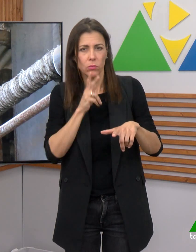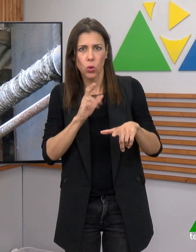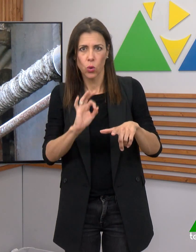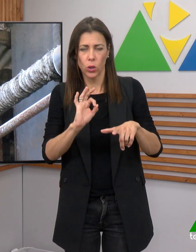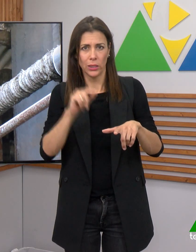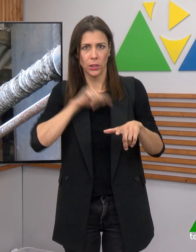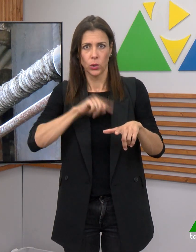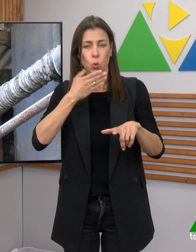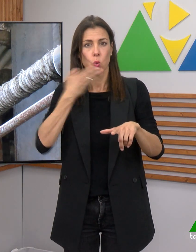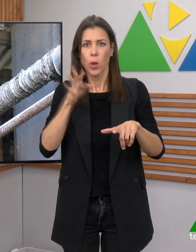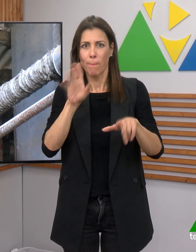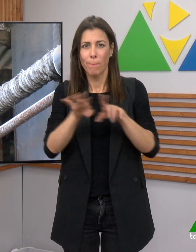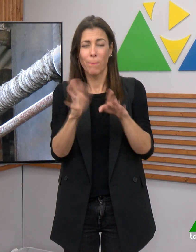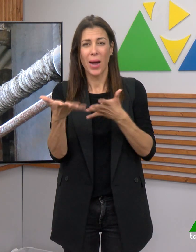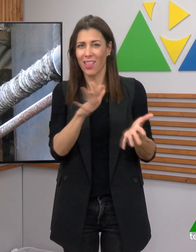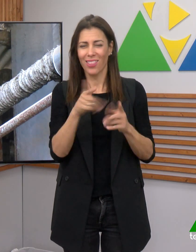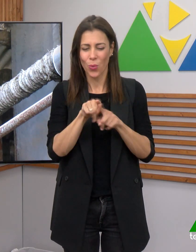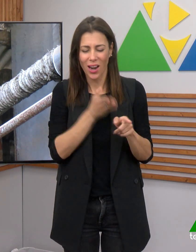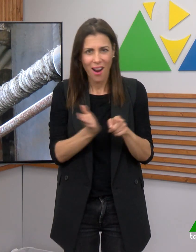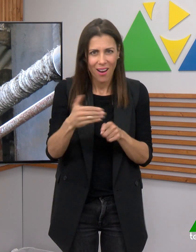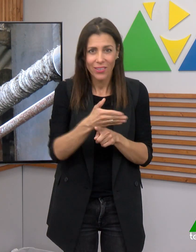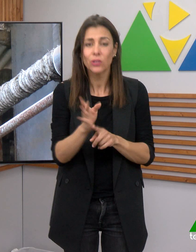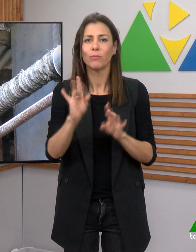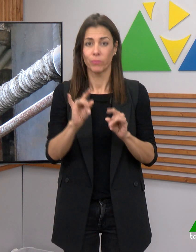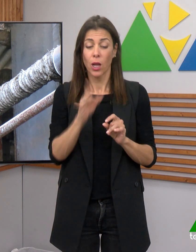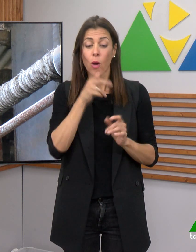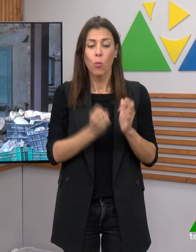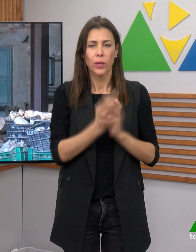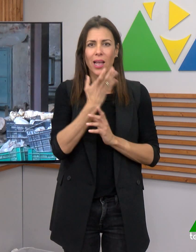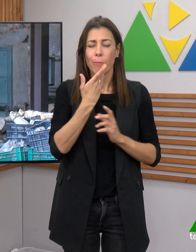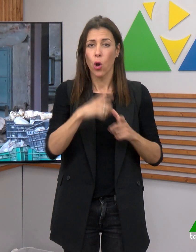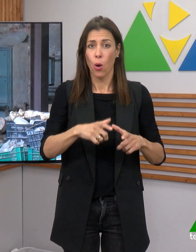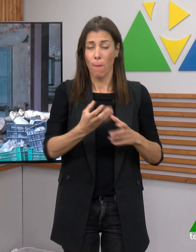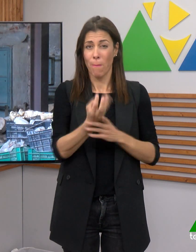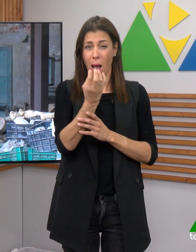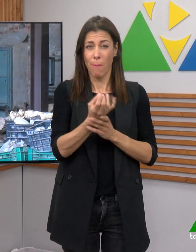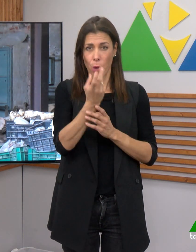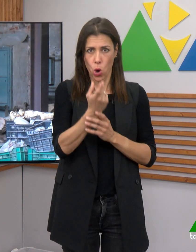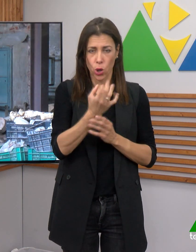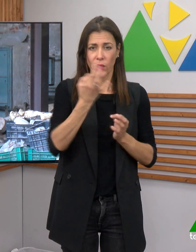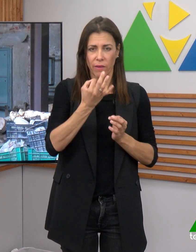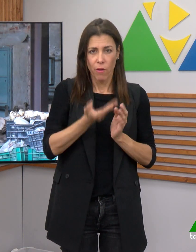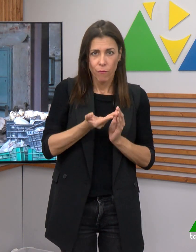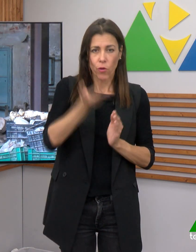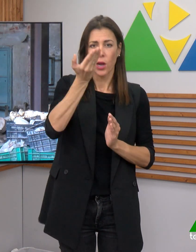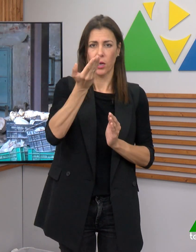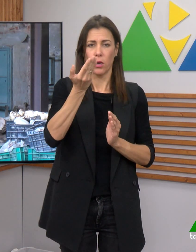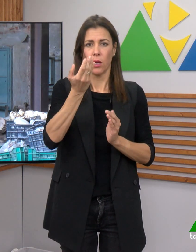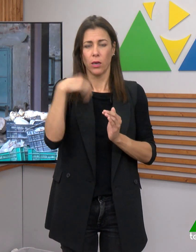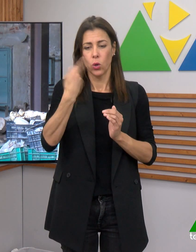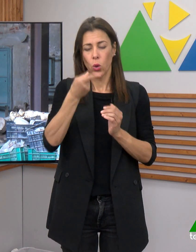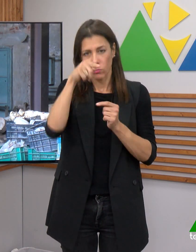bueno, un laberinto de tuberías para sacar el vapor, para que van a comunicar el vapor con los